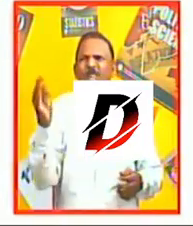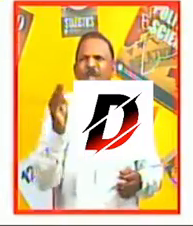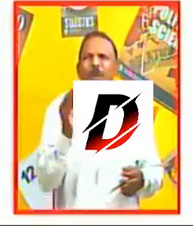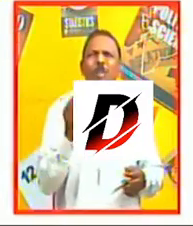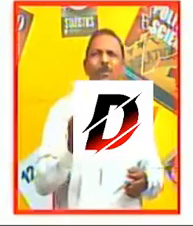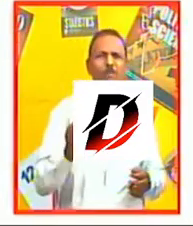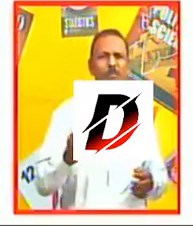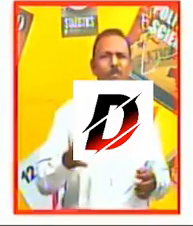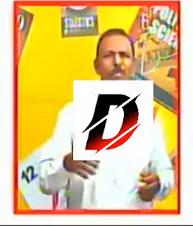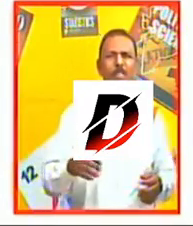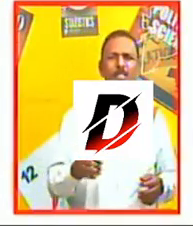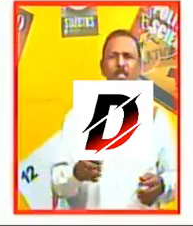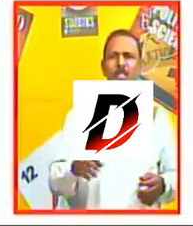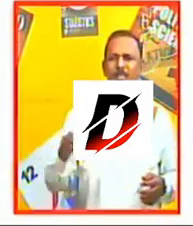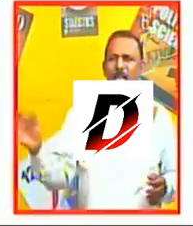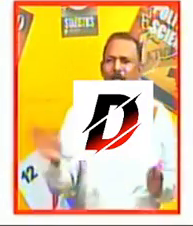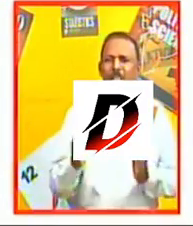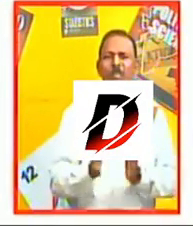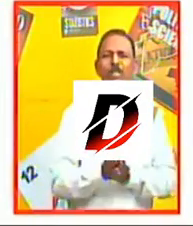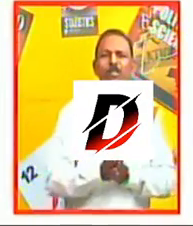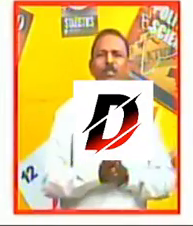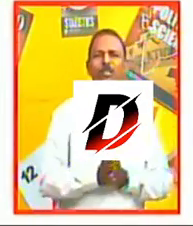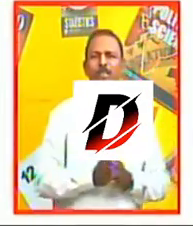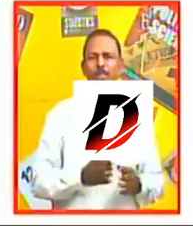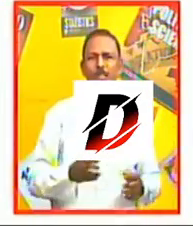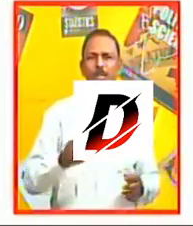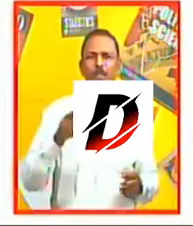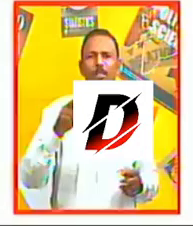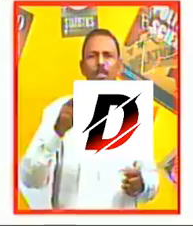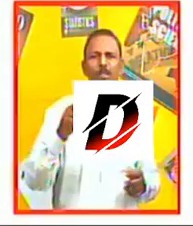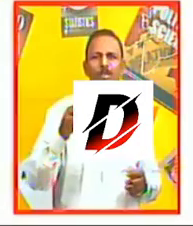ஈரப்பதம் தொடர்பான செய்தி புள்ளி விவரங்களை